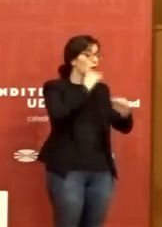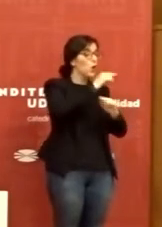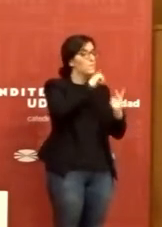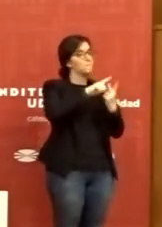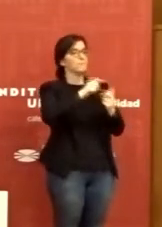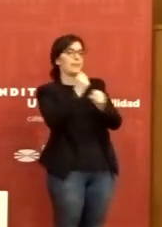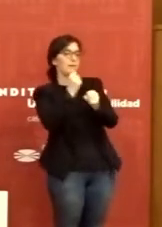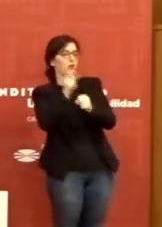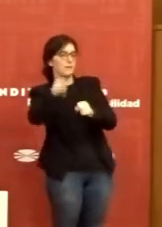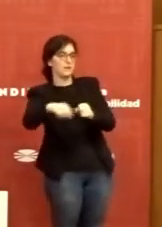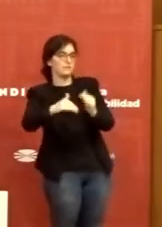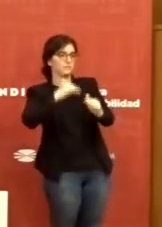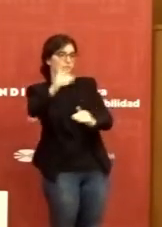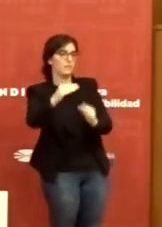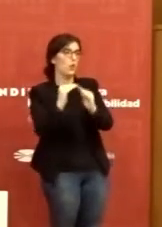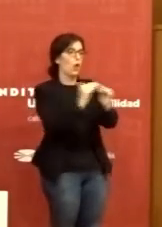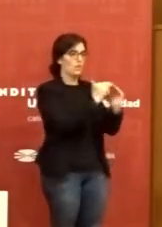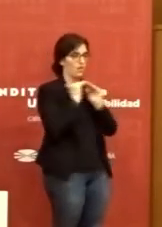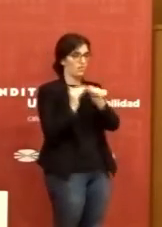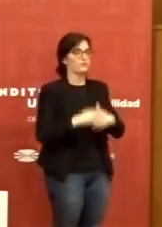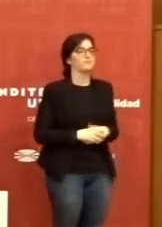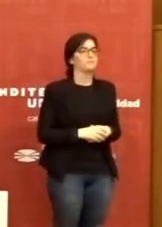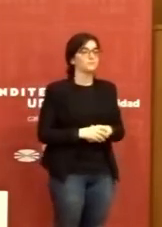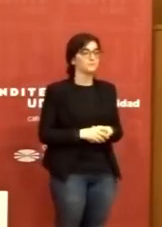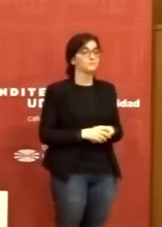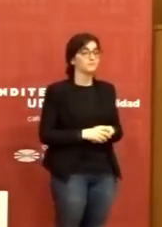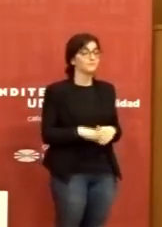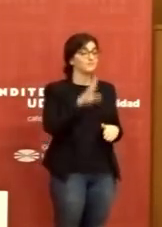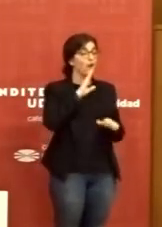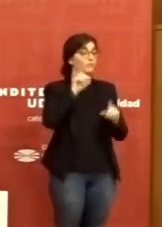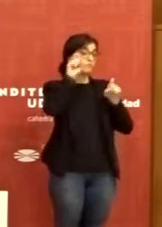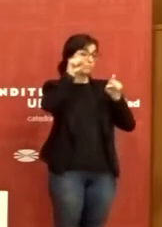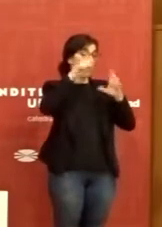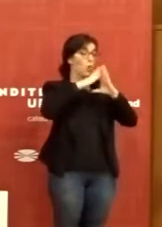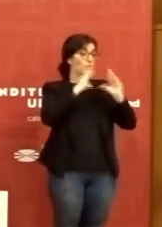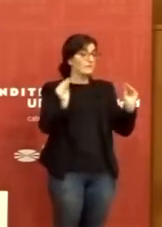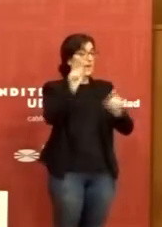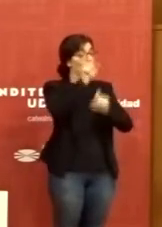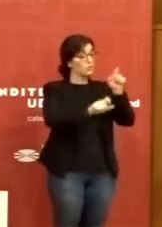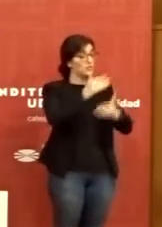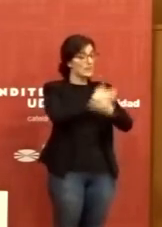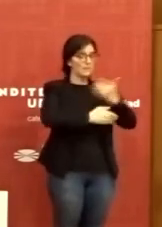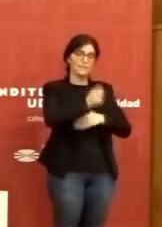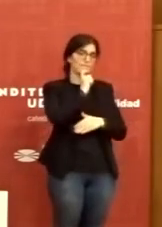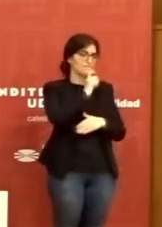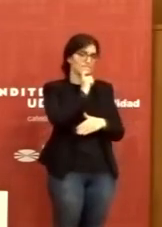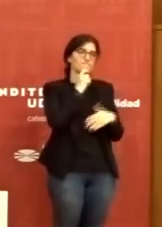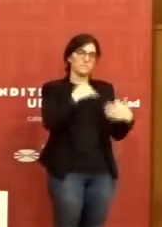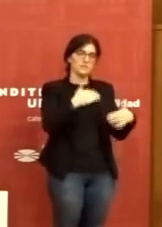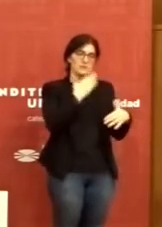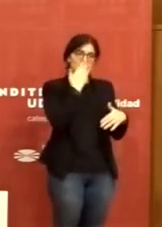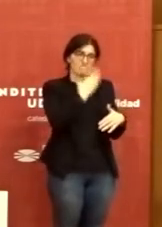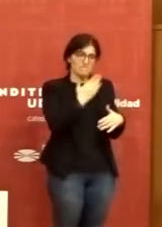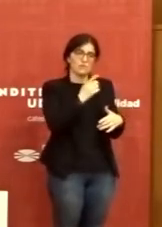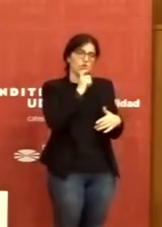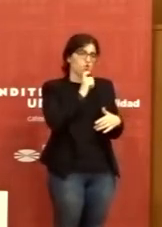trabajo en condiciones de máxima igualdad. Es decir, si no es fácil la formación universitaria de las personas con discapacidad, en general la educación, la formación de las